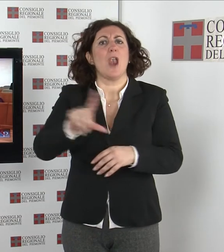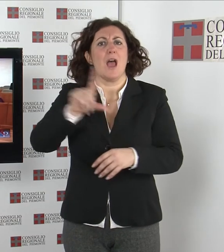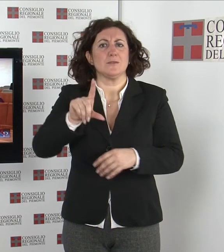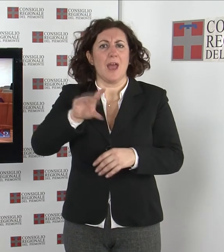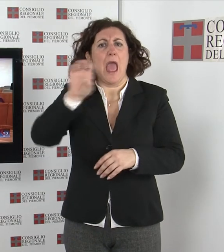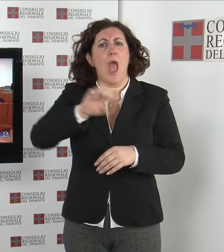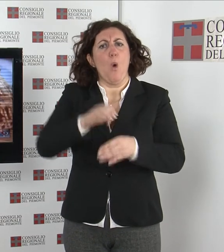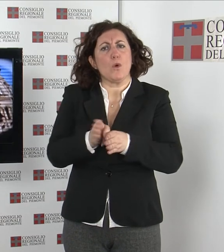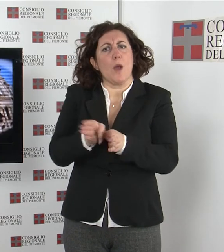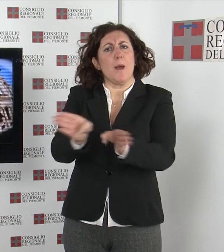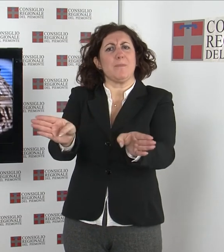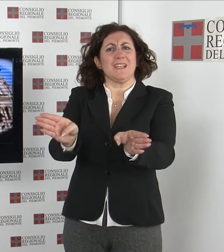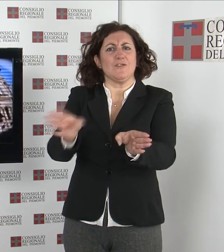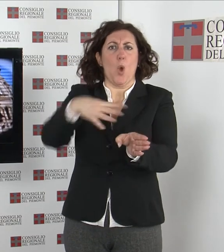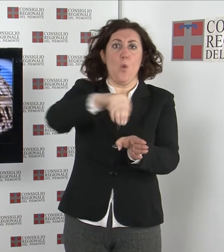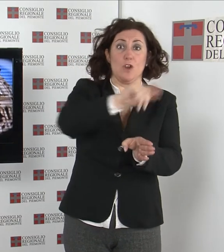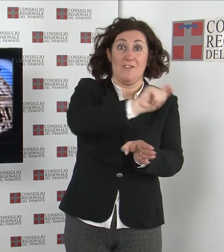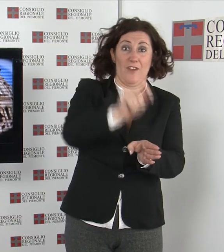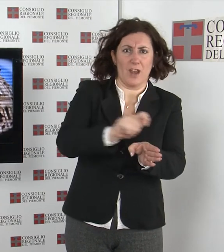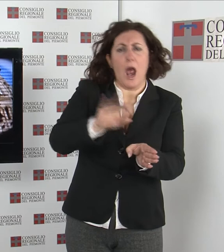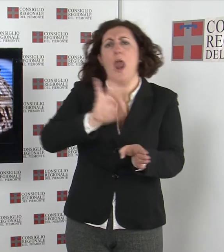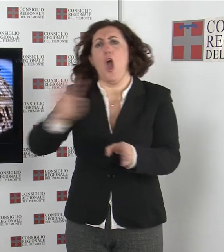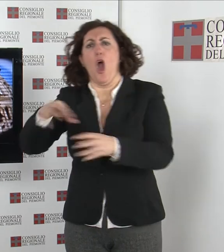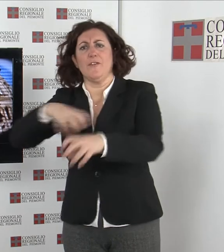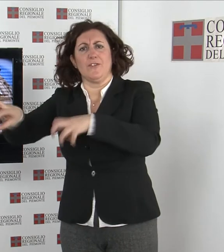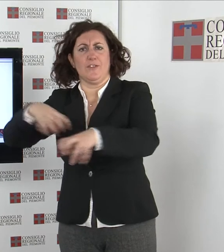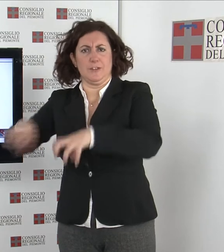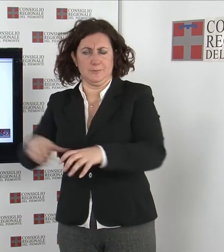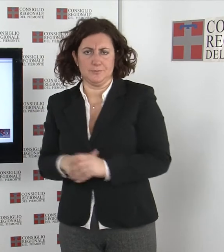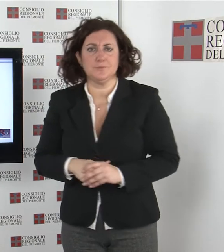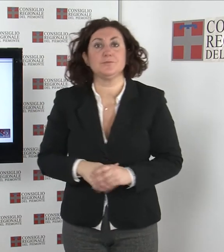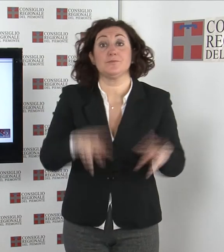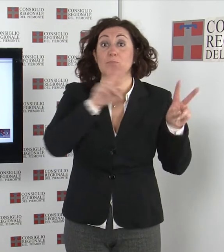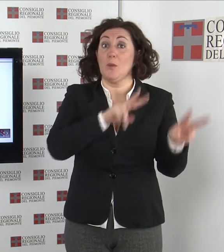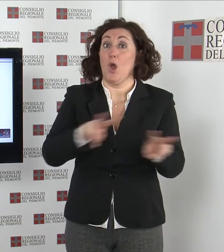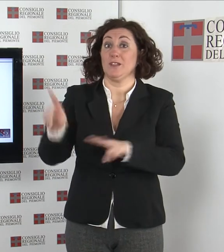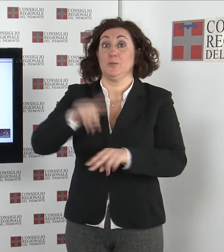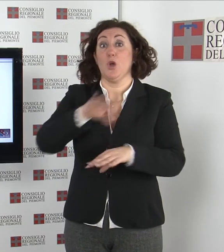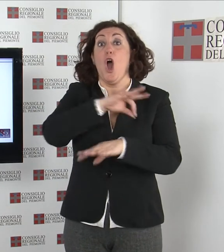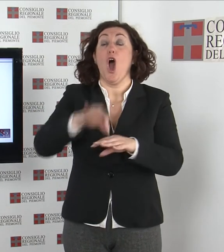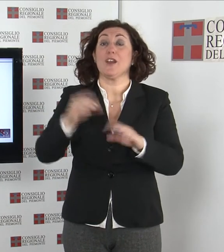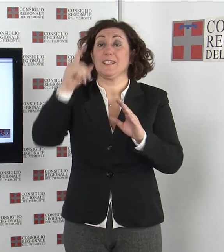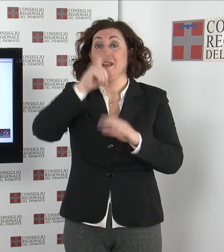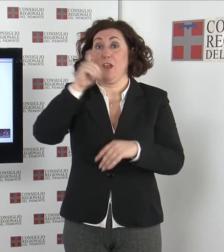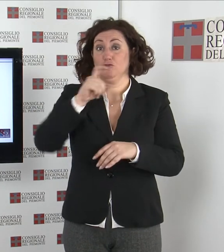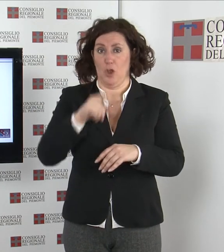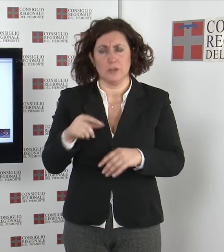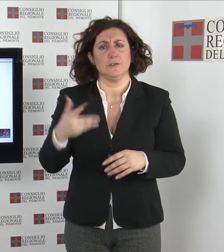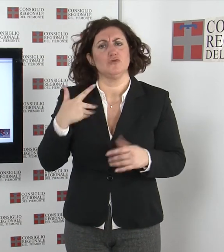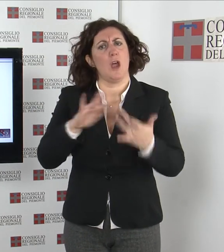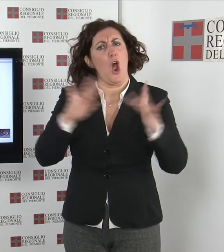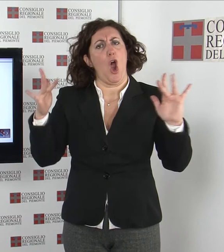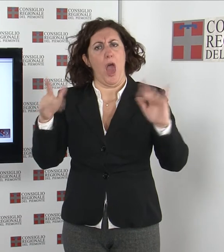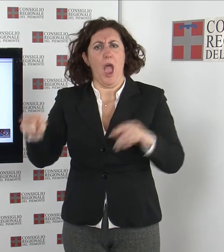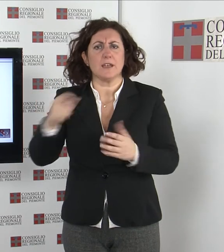e disgregazione monitoraggio mozioni e ordine del giorno è on il nuovo rapporto sull'applicazione degli atti di